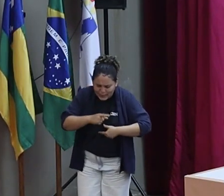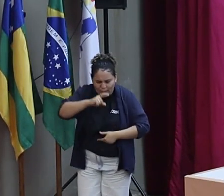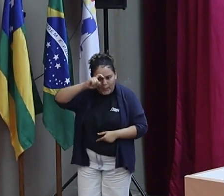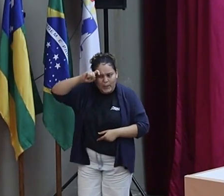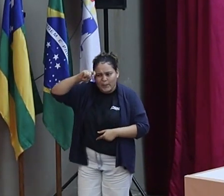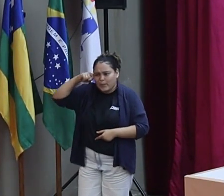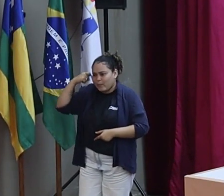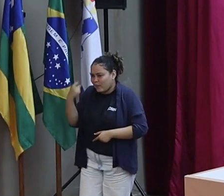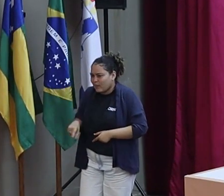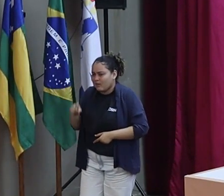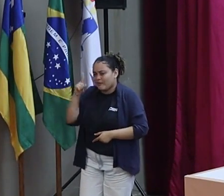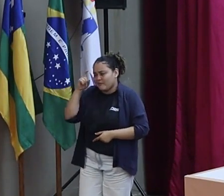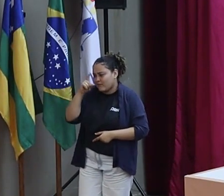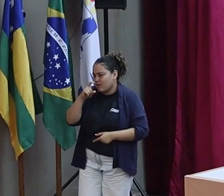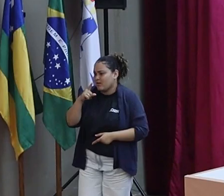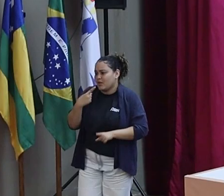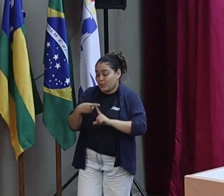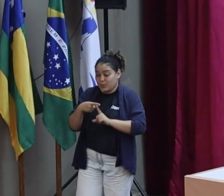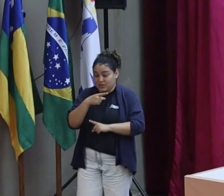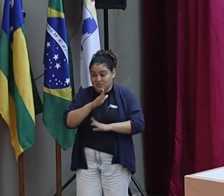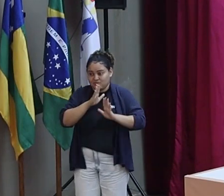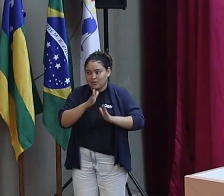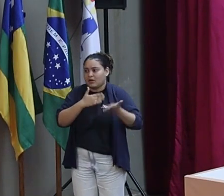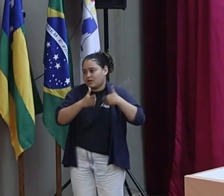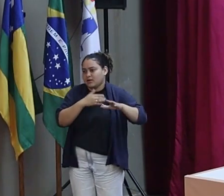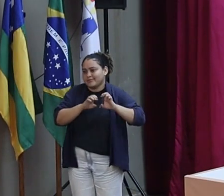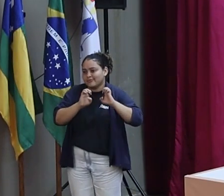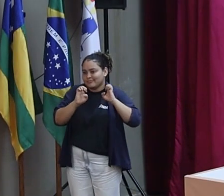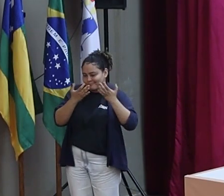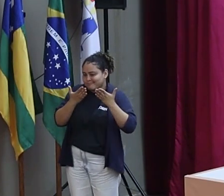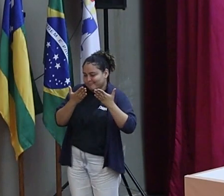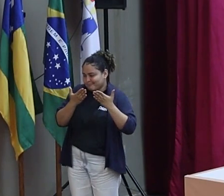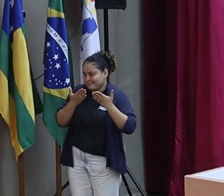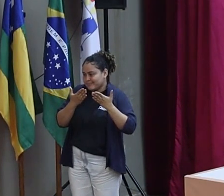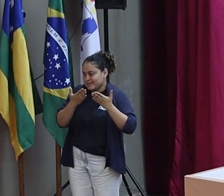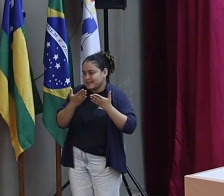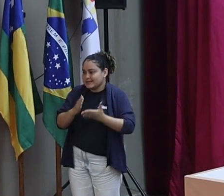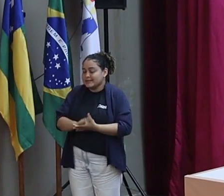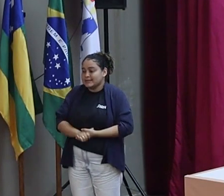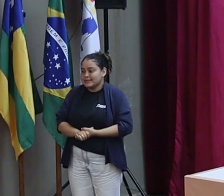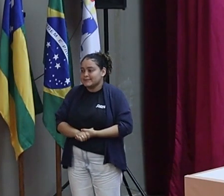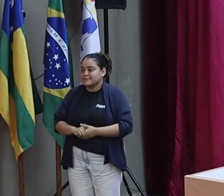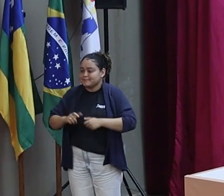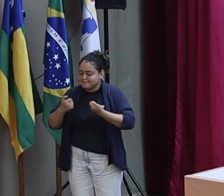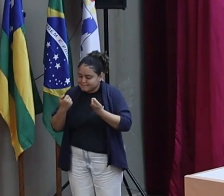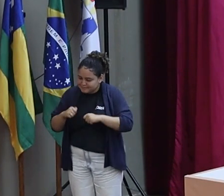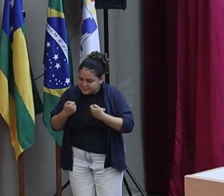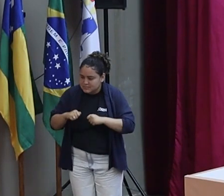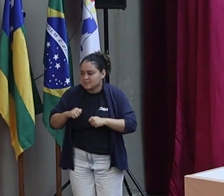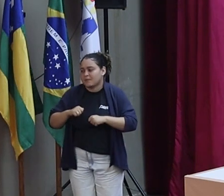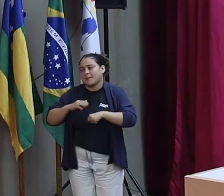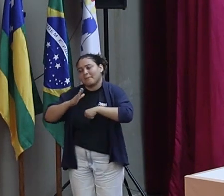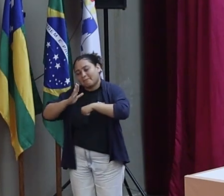ela tinha feito 2 eventos, ou 3 já, né? E teve que pegar mais